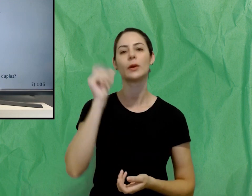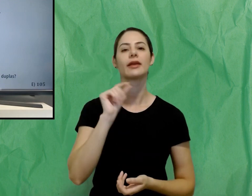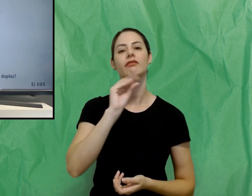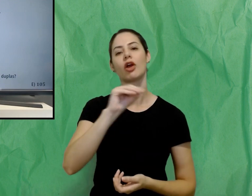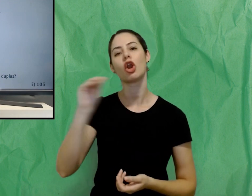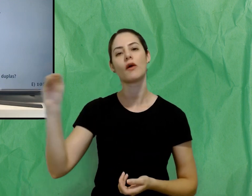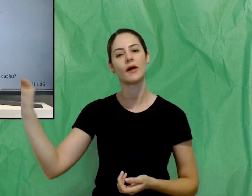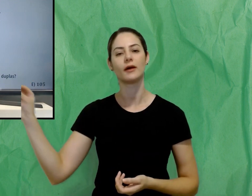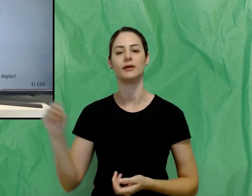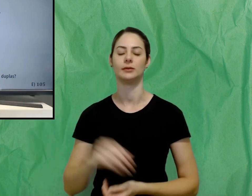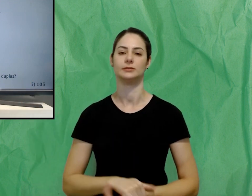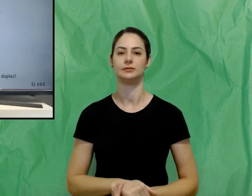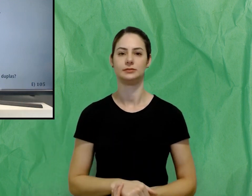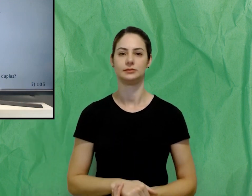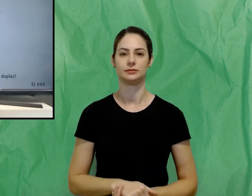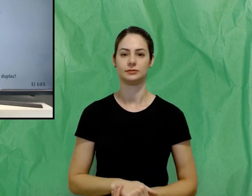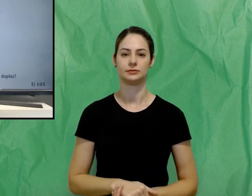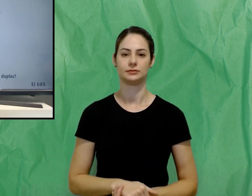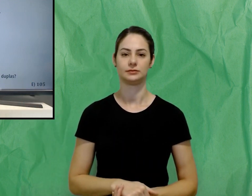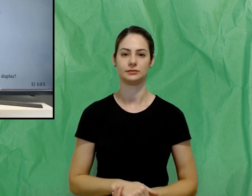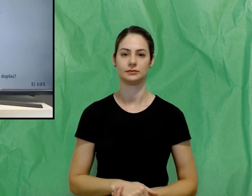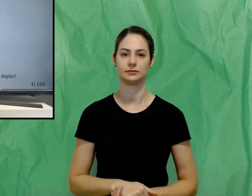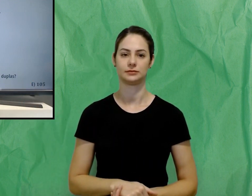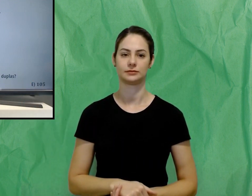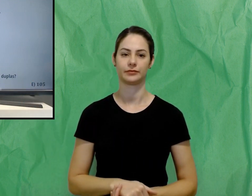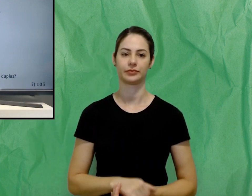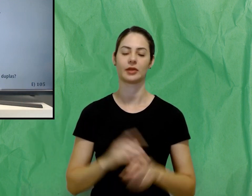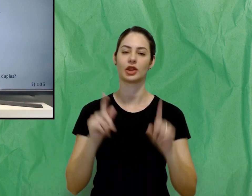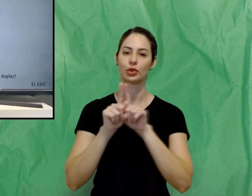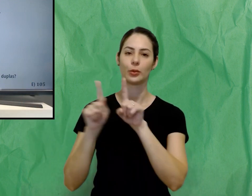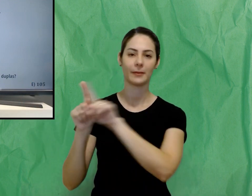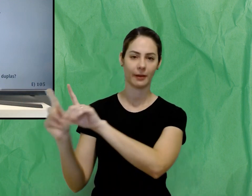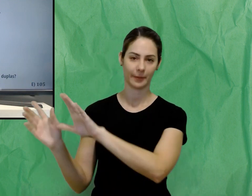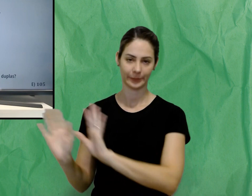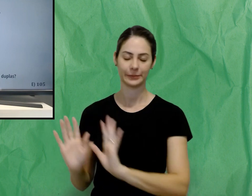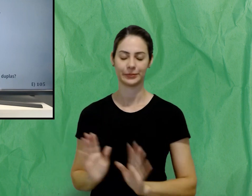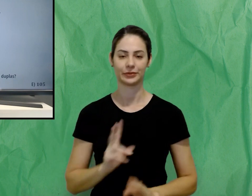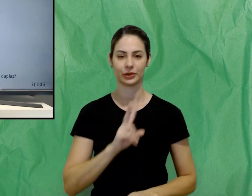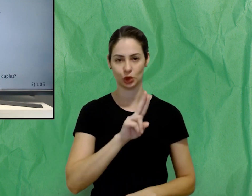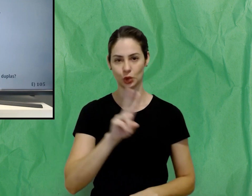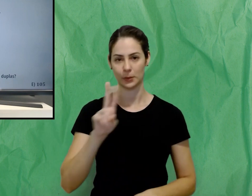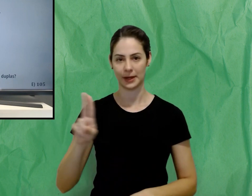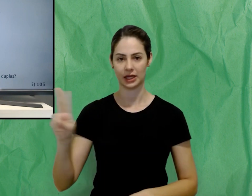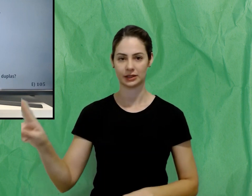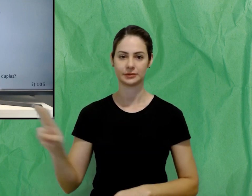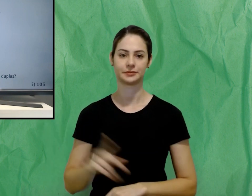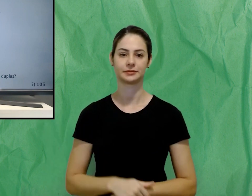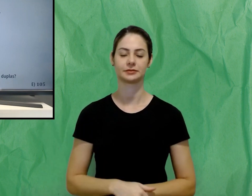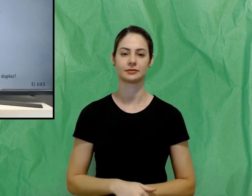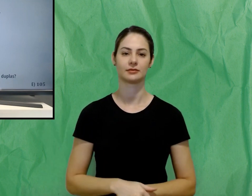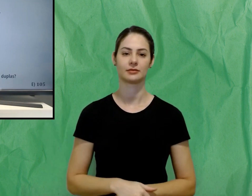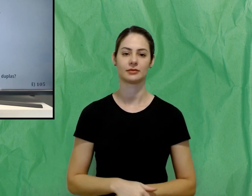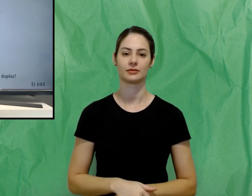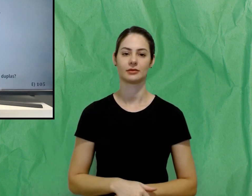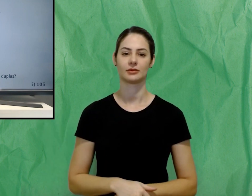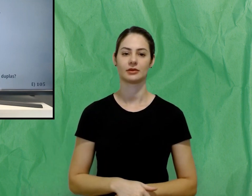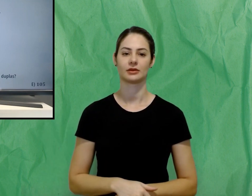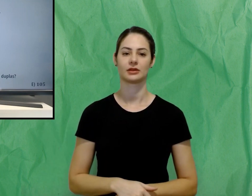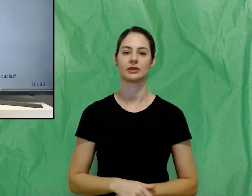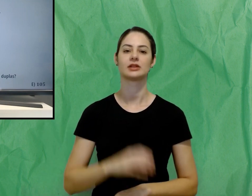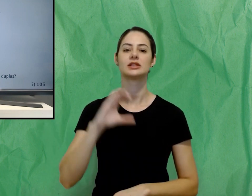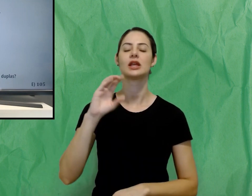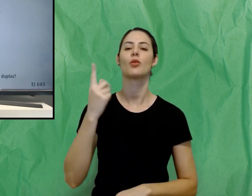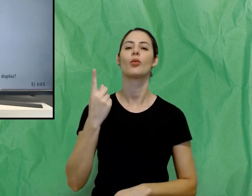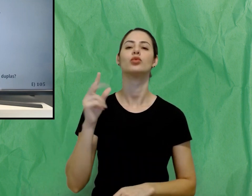vai entrar aqui para formar dupla com C1. Então, quem vai formar dupla com C1? Veja